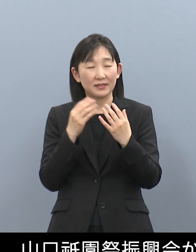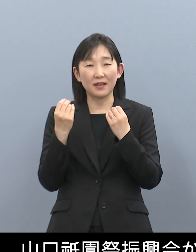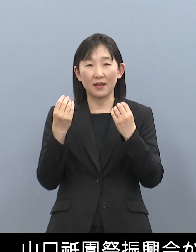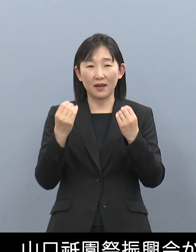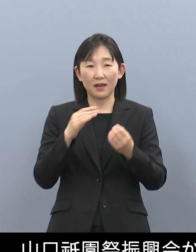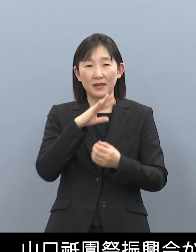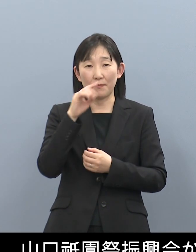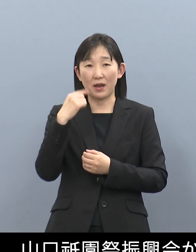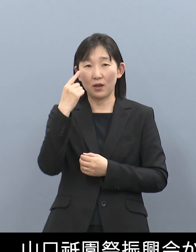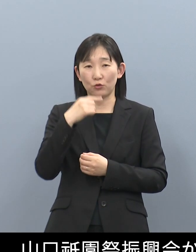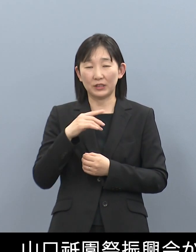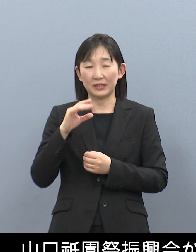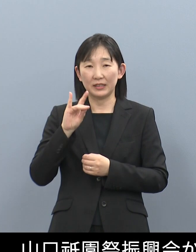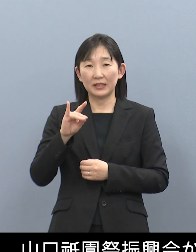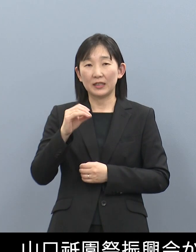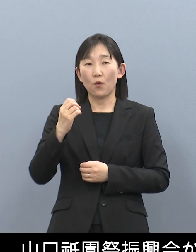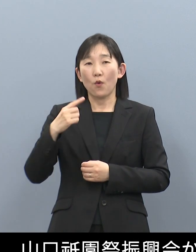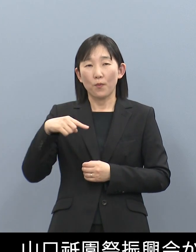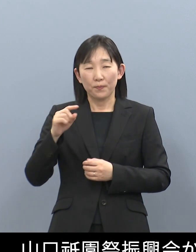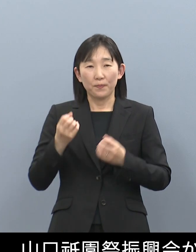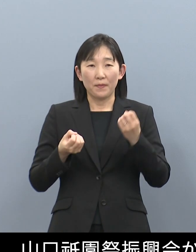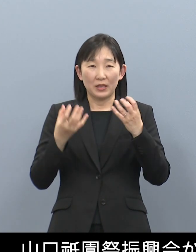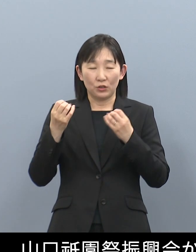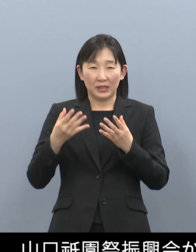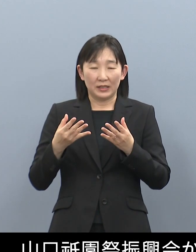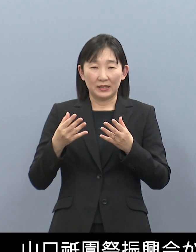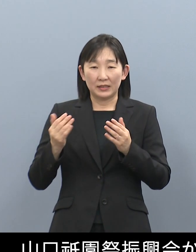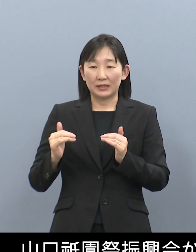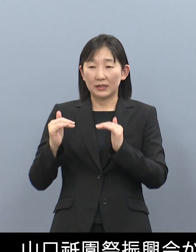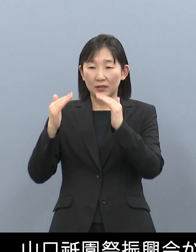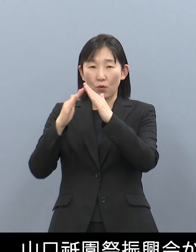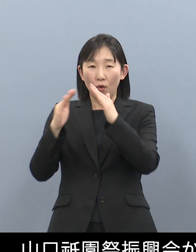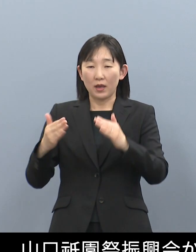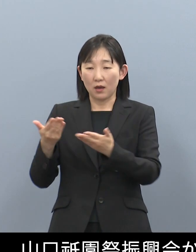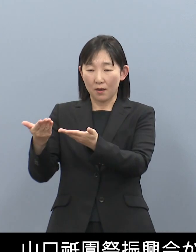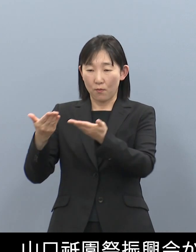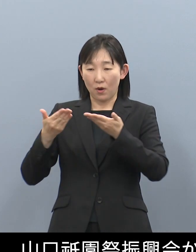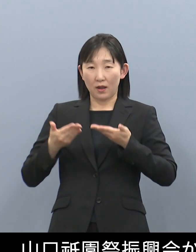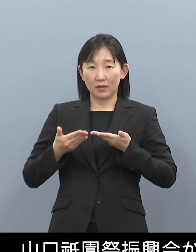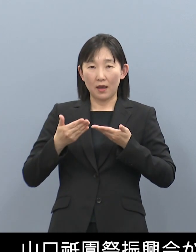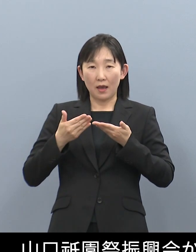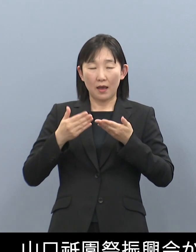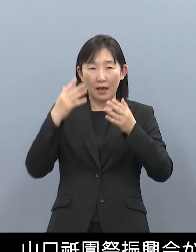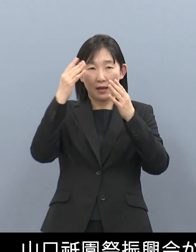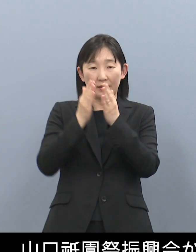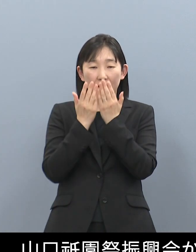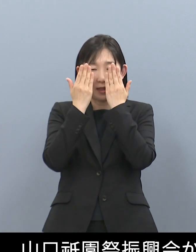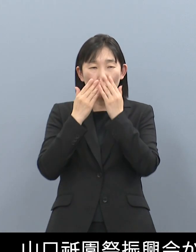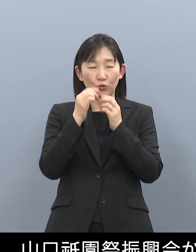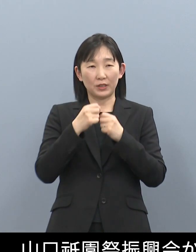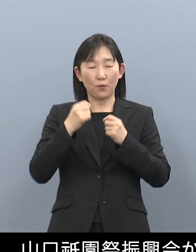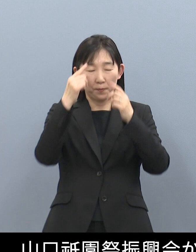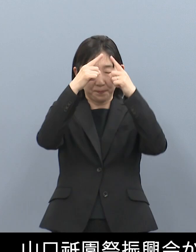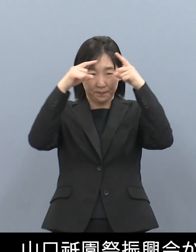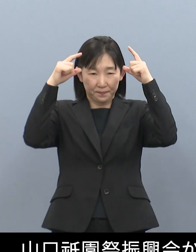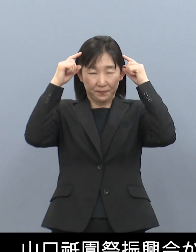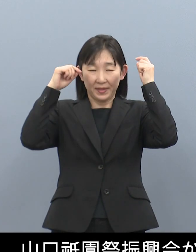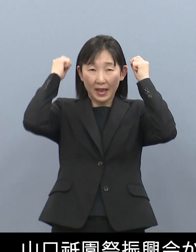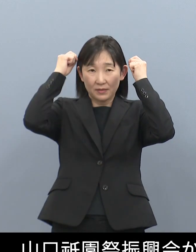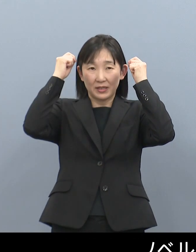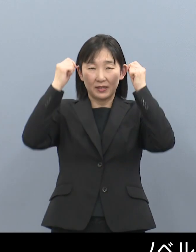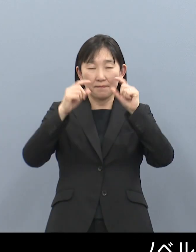山口祇園祭り振興会からご提供いただきました手ぬぐいを鉢巻きとして頭に巻いてあげる